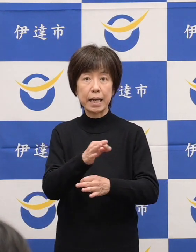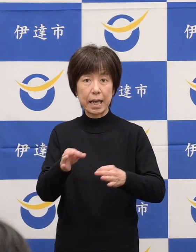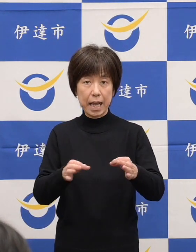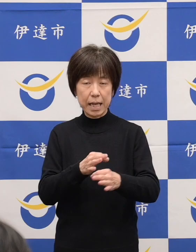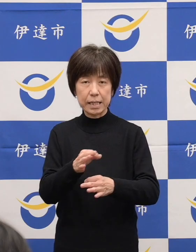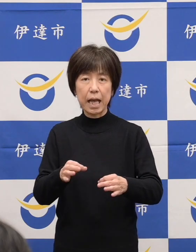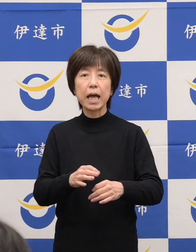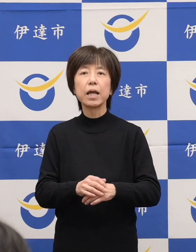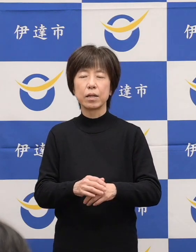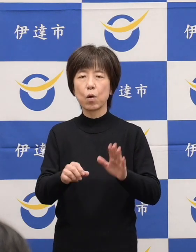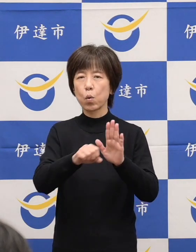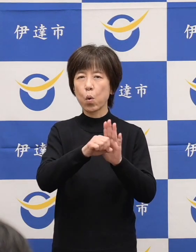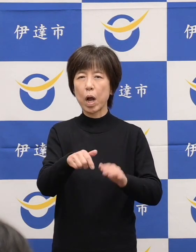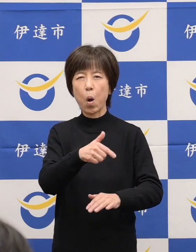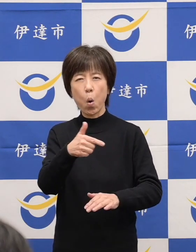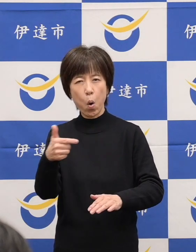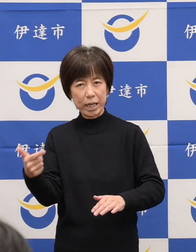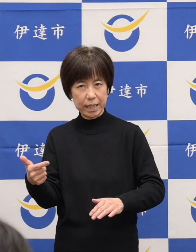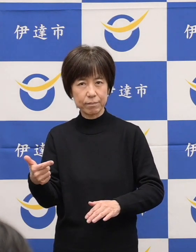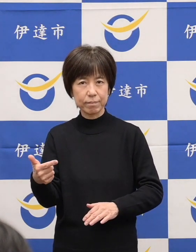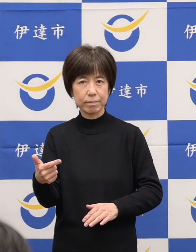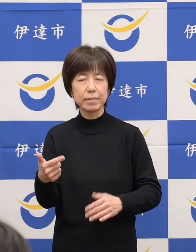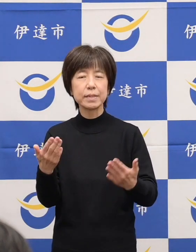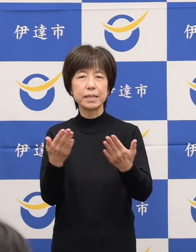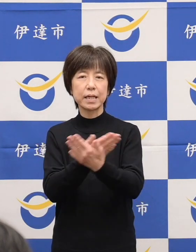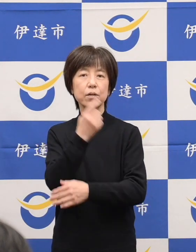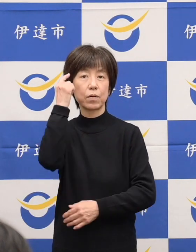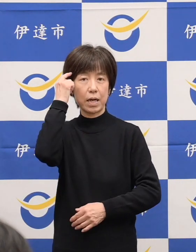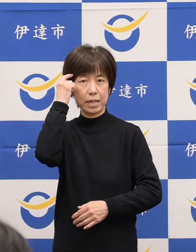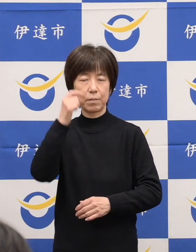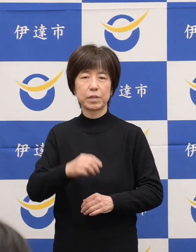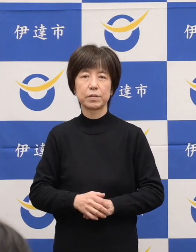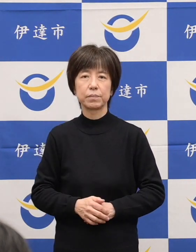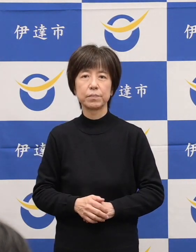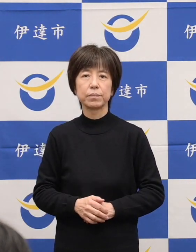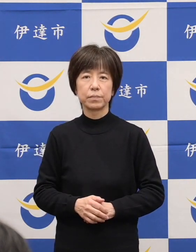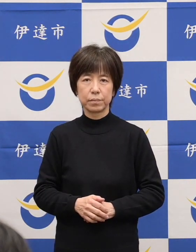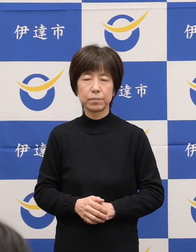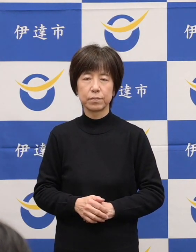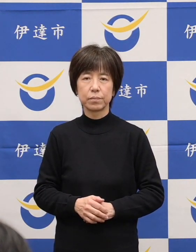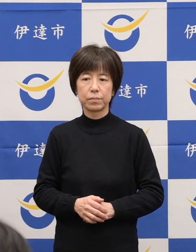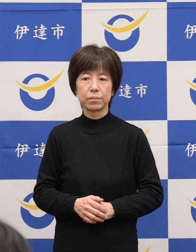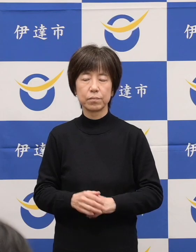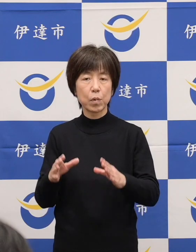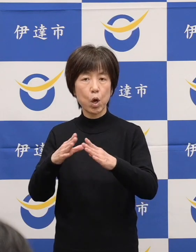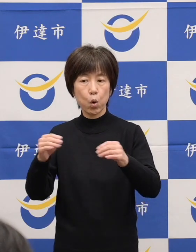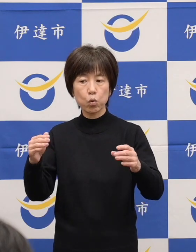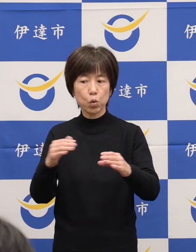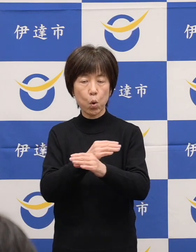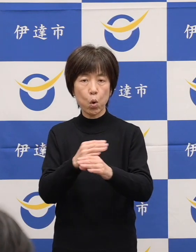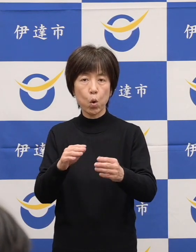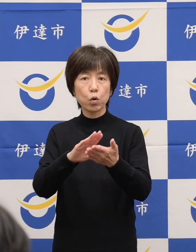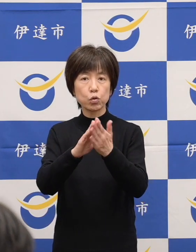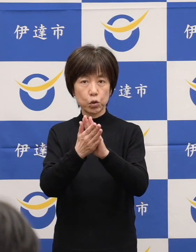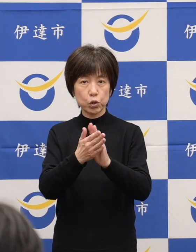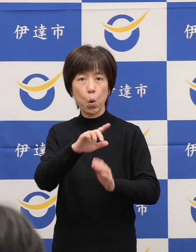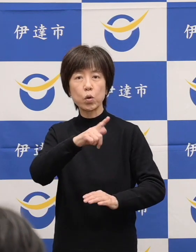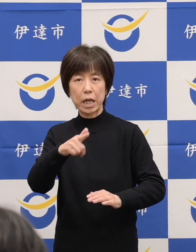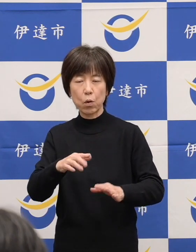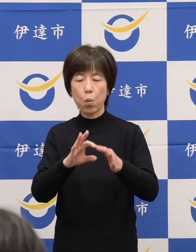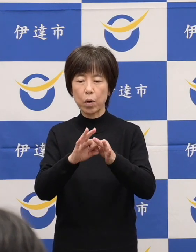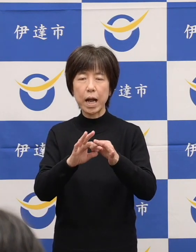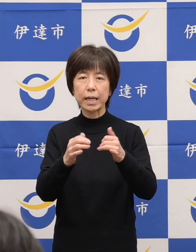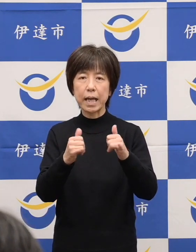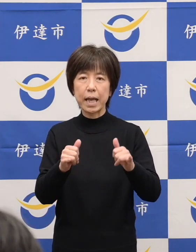く確保されたと考えております。工事にあたりまして国土交通省をはじめ関係の皆様に心